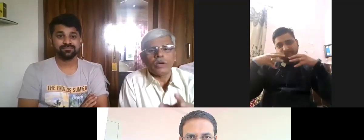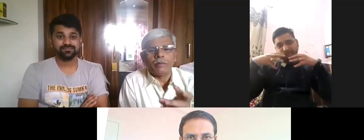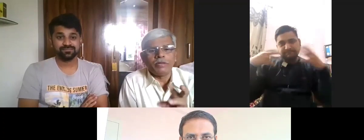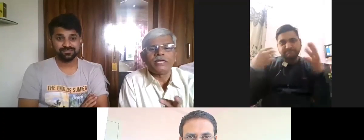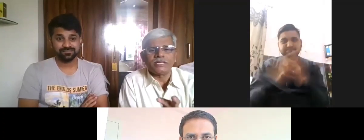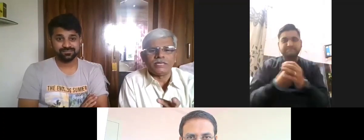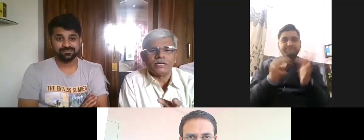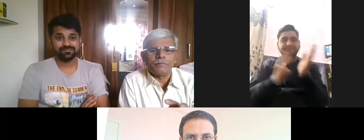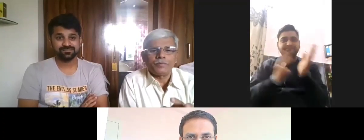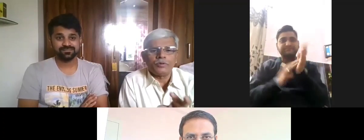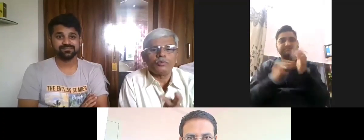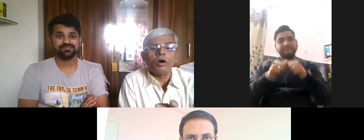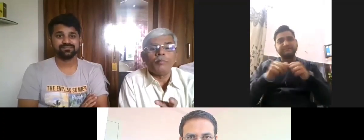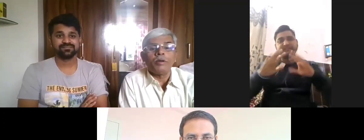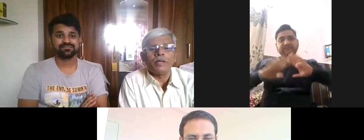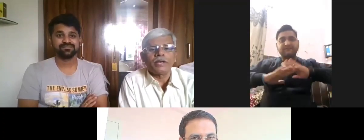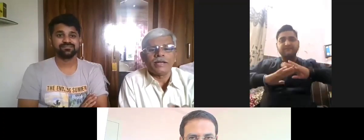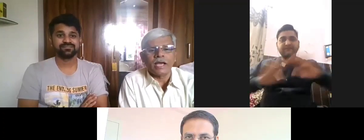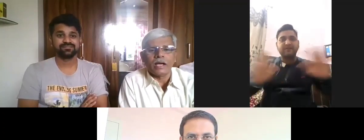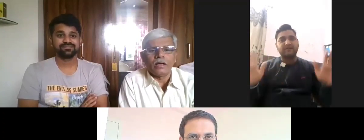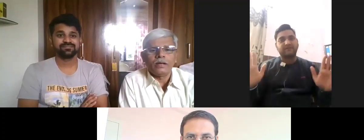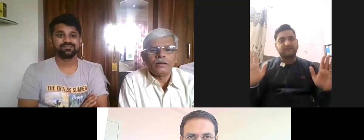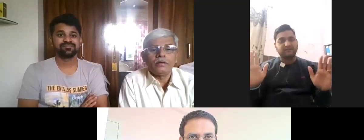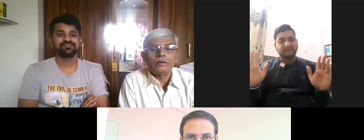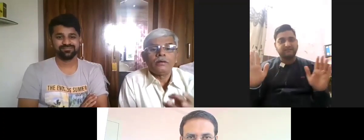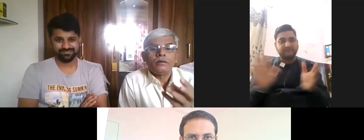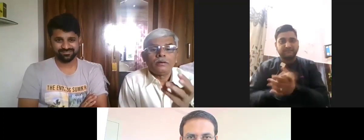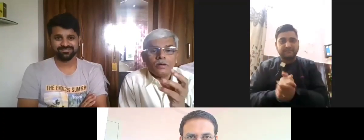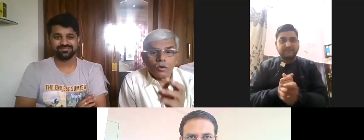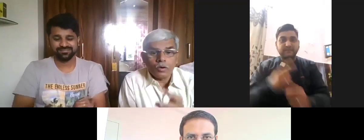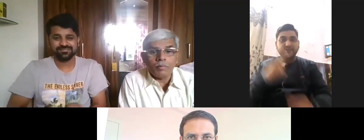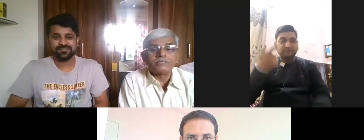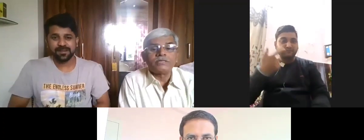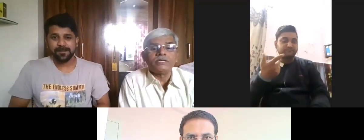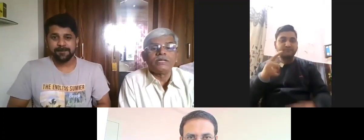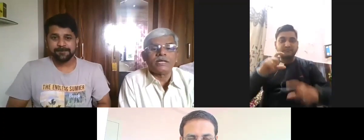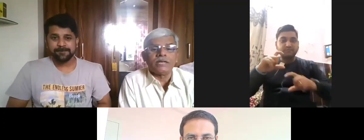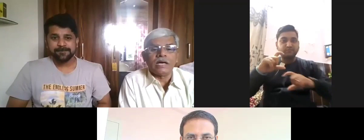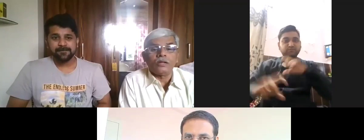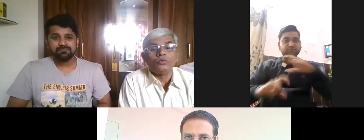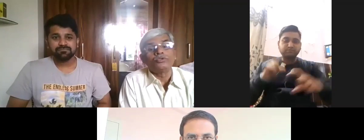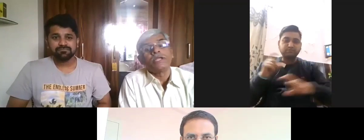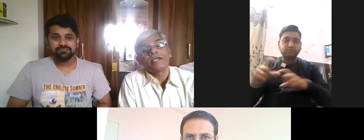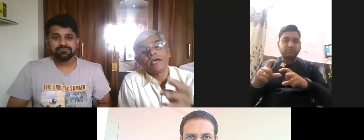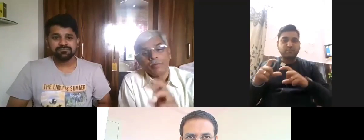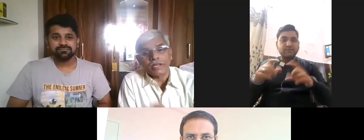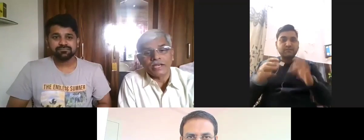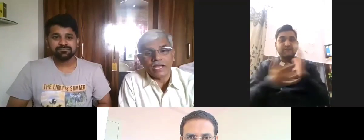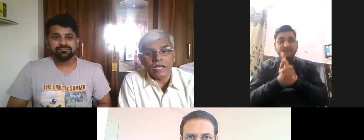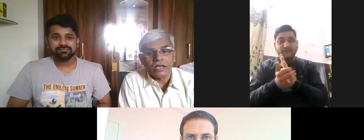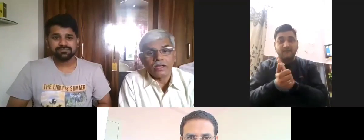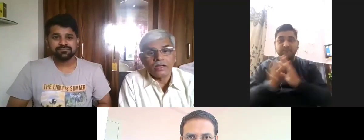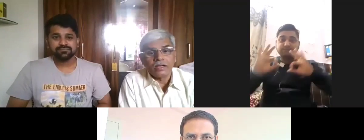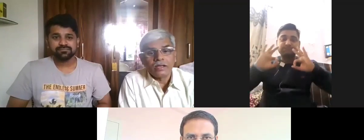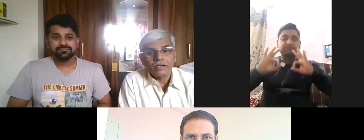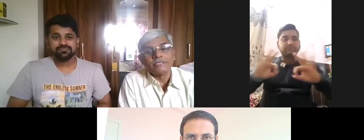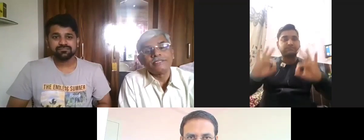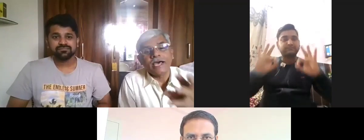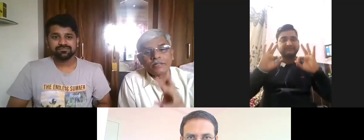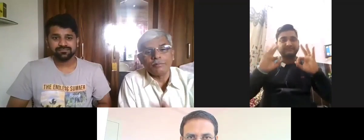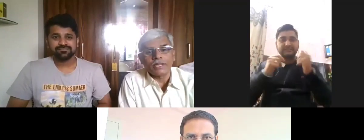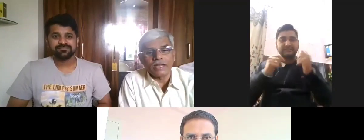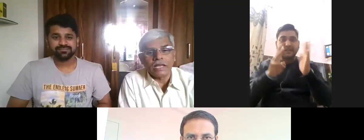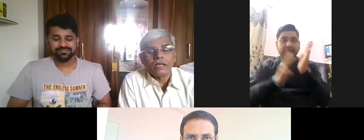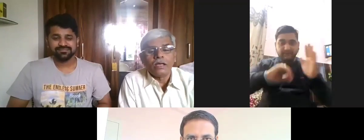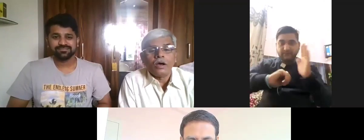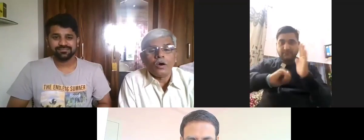जो एबिलिटी थी जो बॉम्बे में रहना और मास्टर डिग्री करना, दूसरे के घर पे रहना, ऐसी